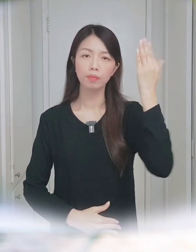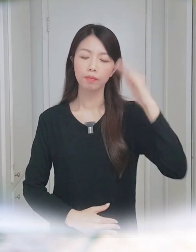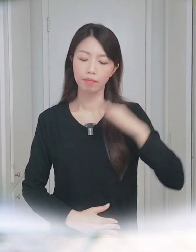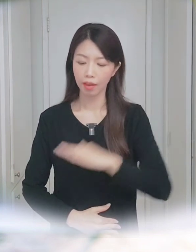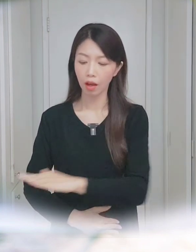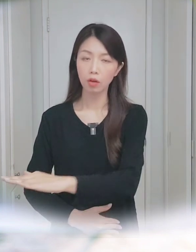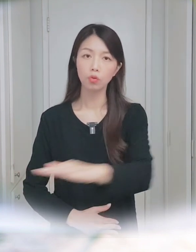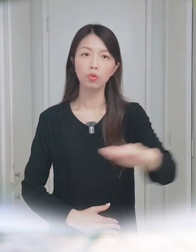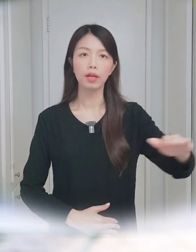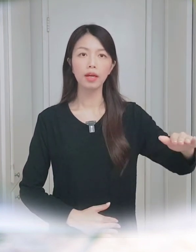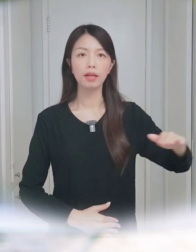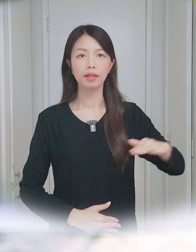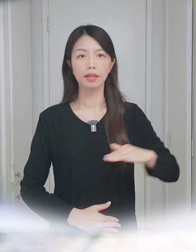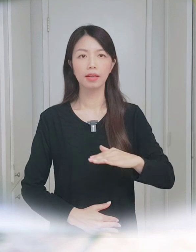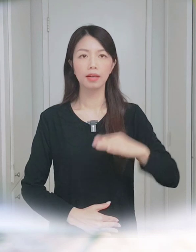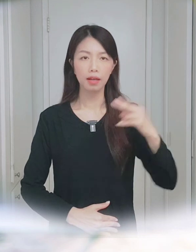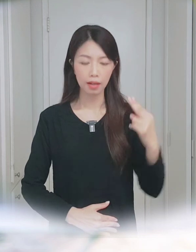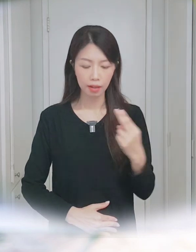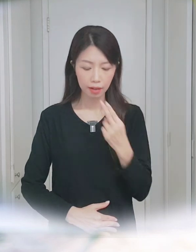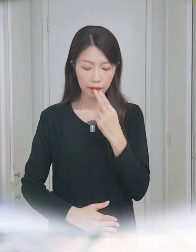되고 우리